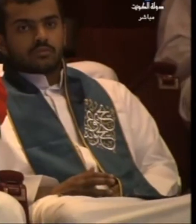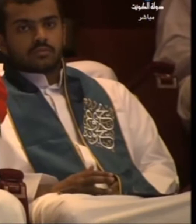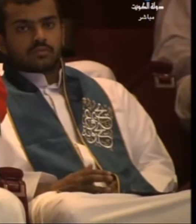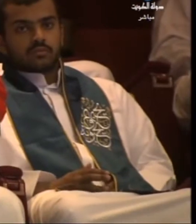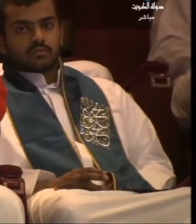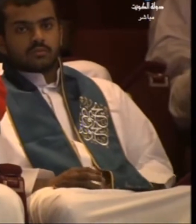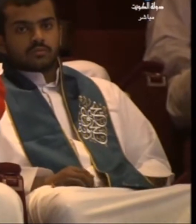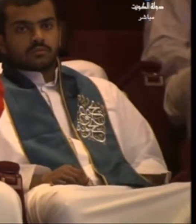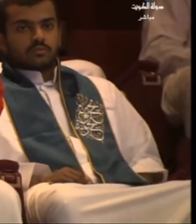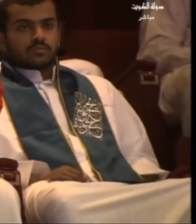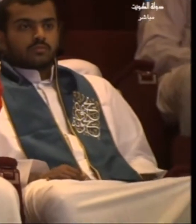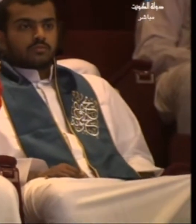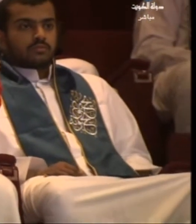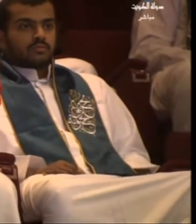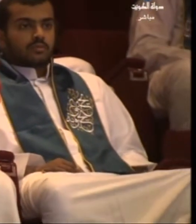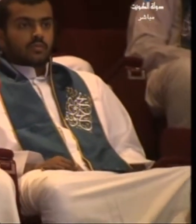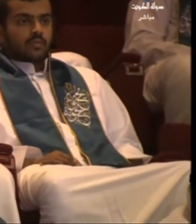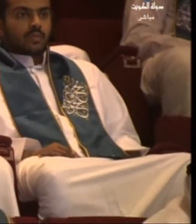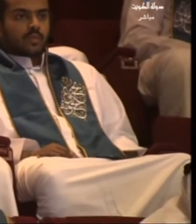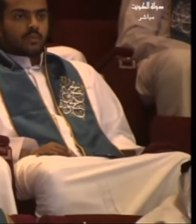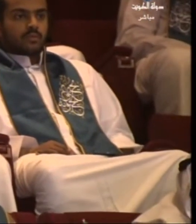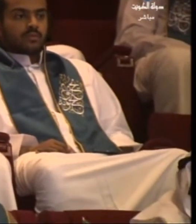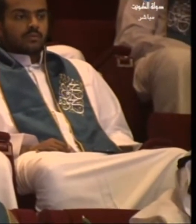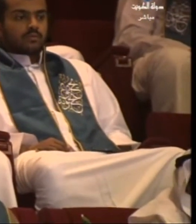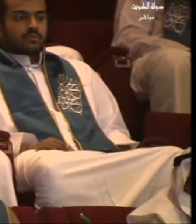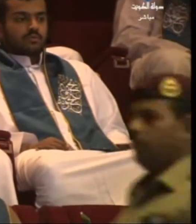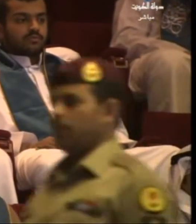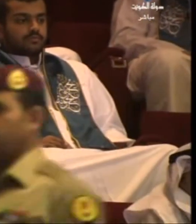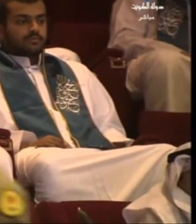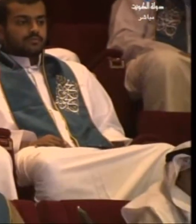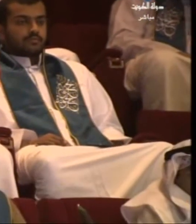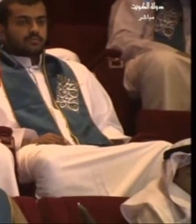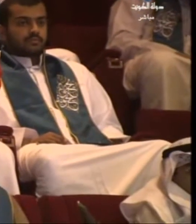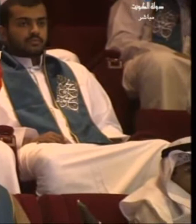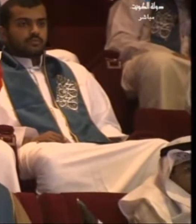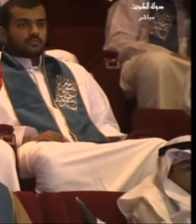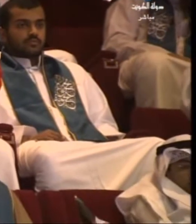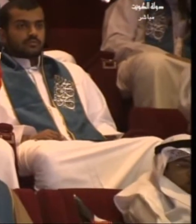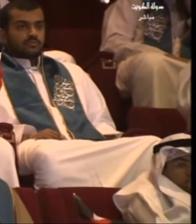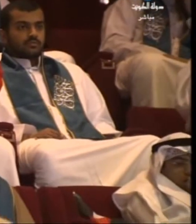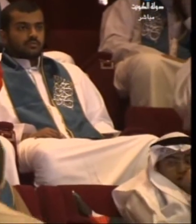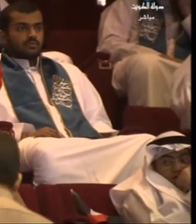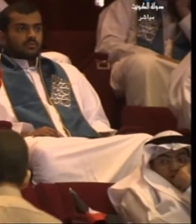به الصدر من قبل اللسان ترنما